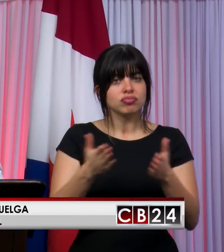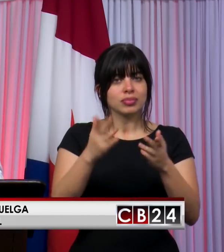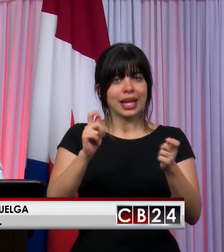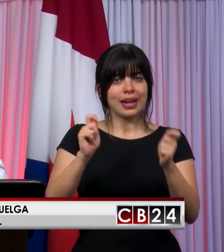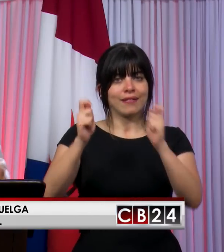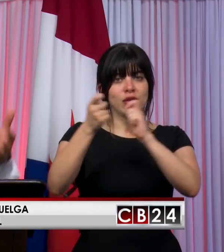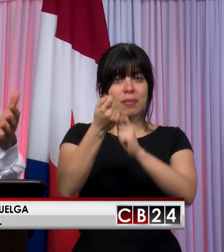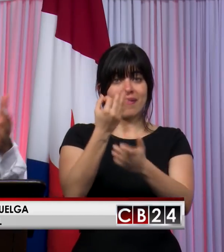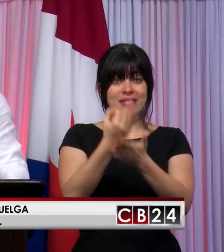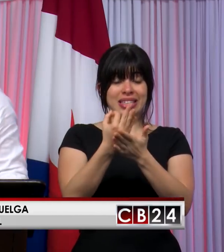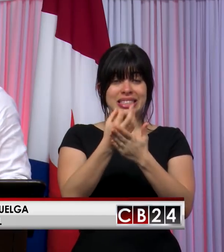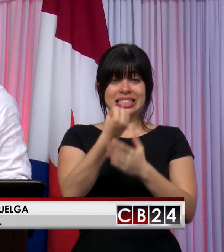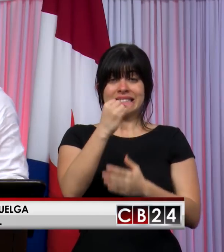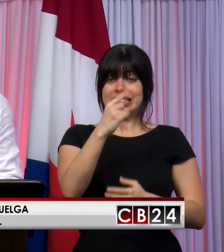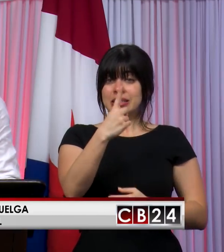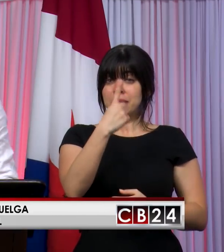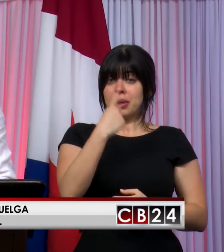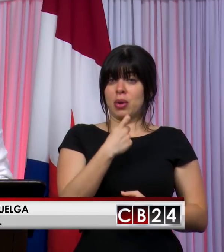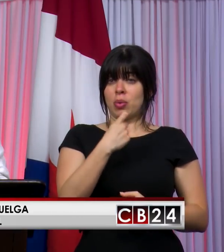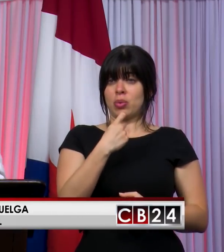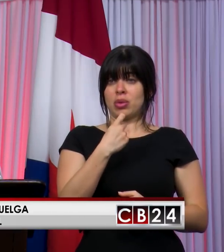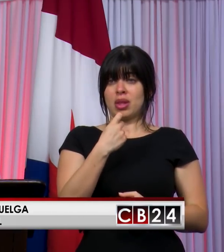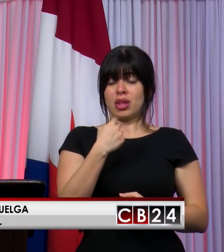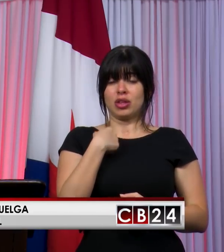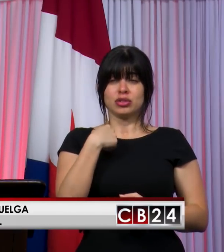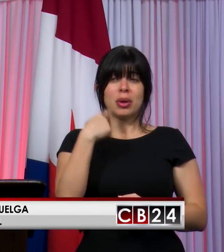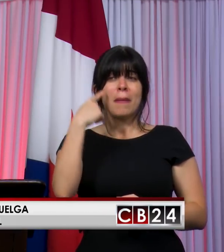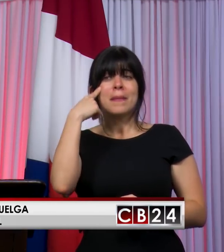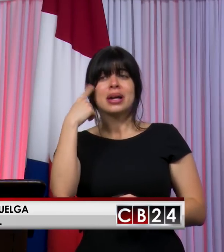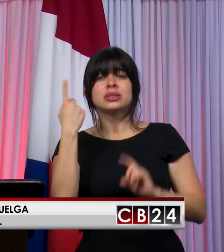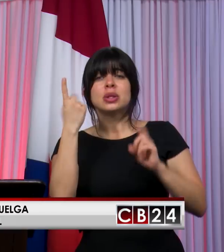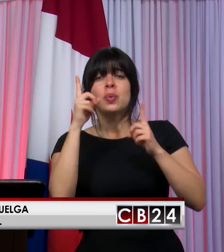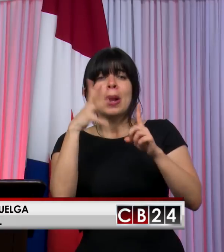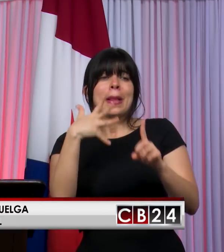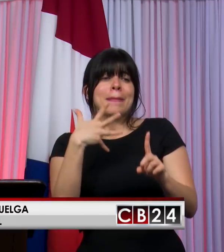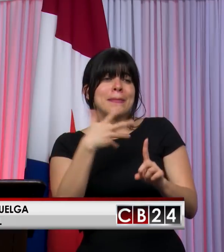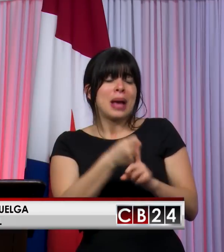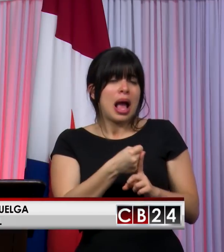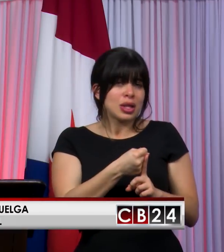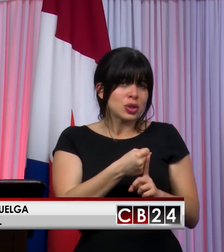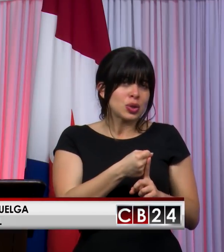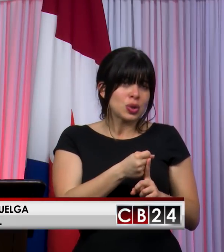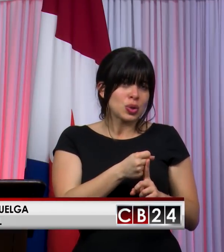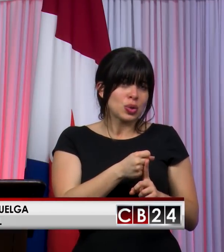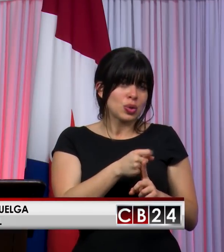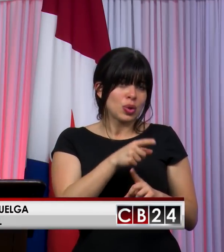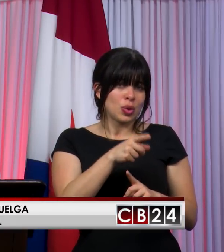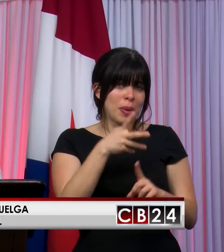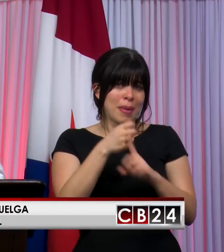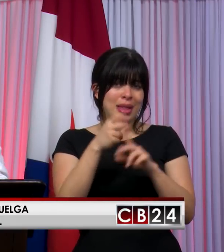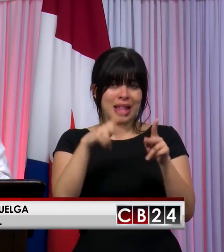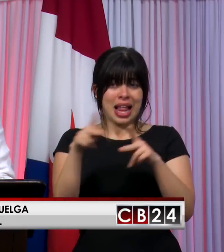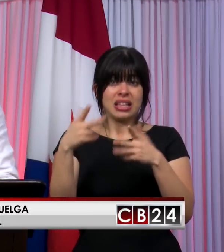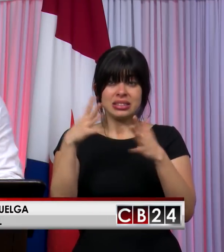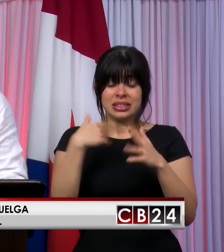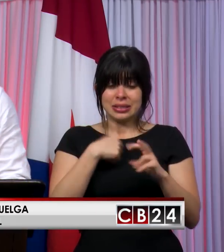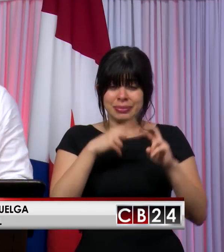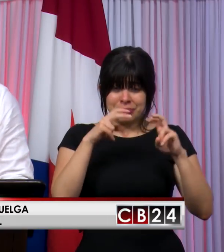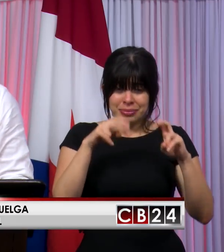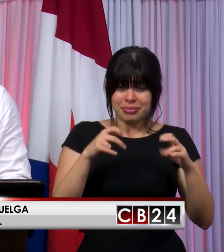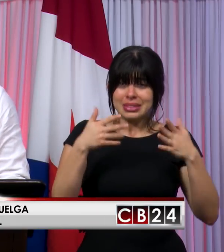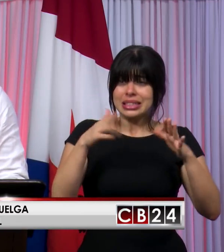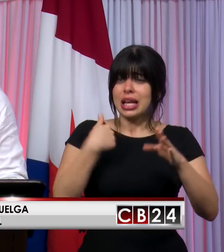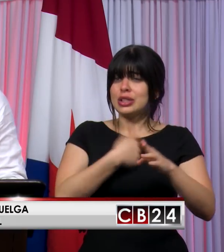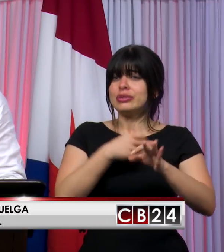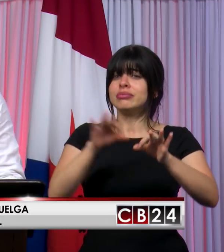reforma fiscal. Se nos pregunta si hemos pensado en los impactos que tiene sobre la ciudadanía, y lo hemos hecho y lo hemos